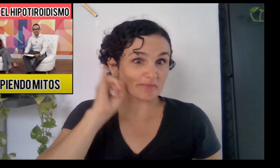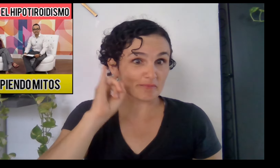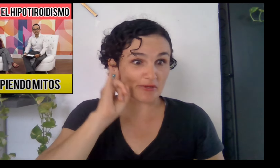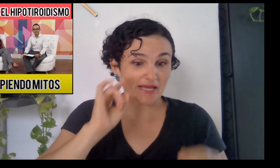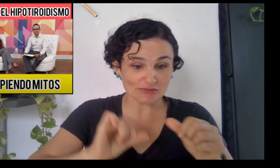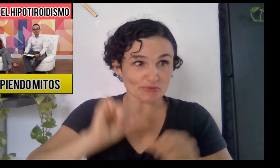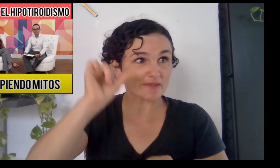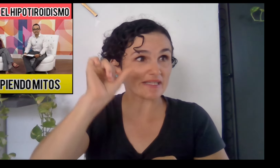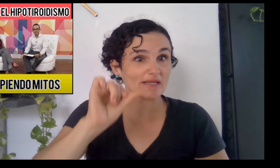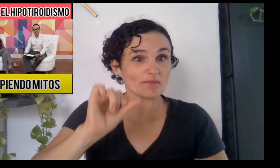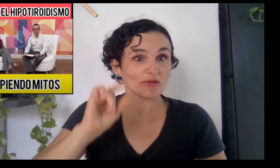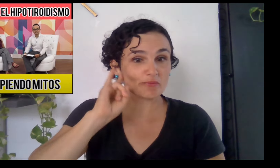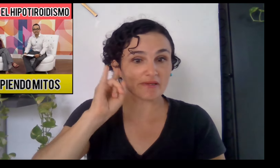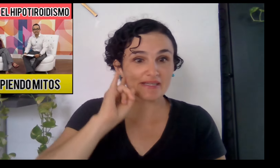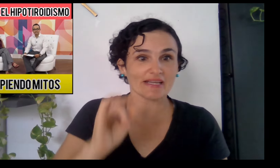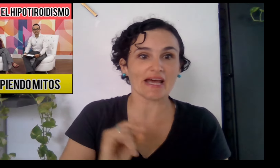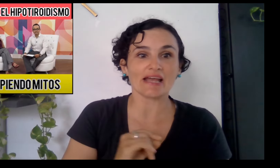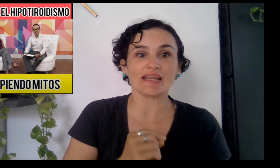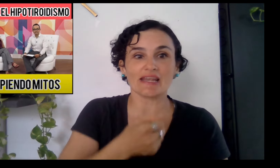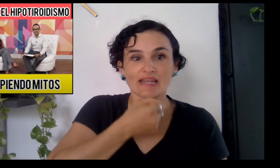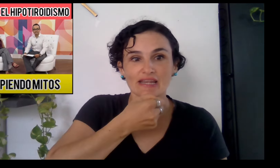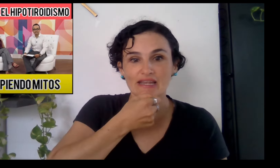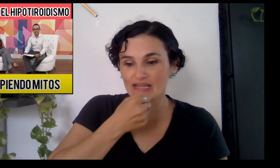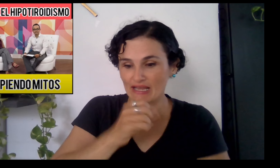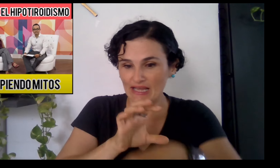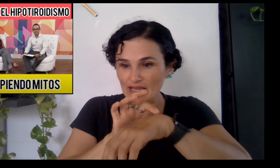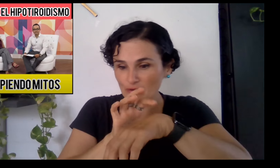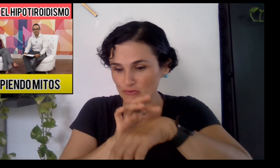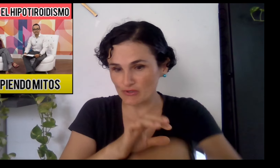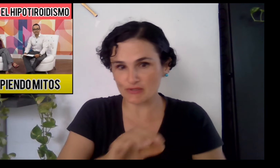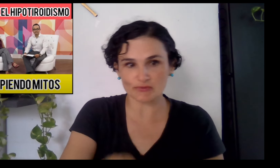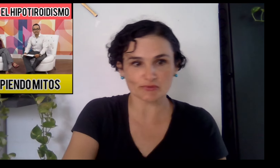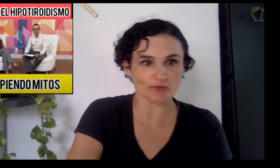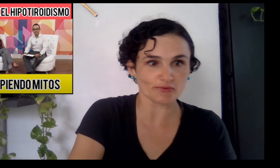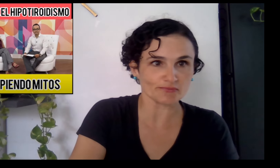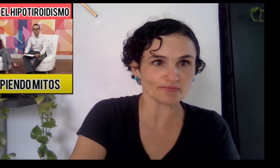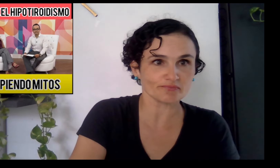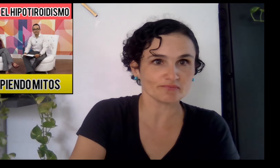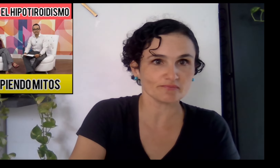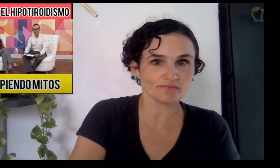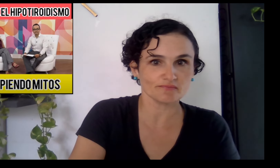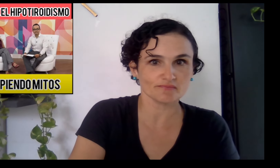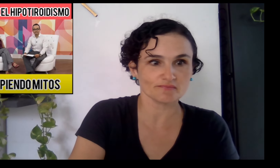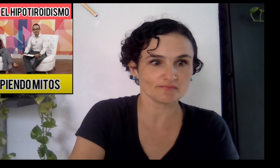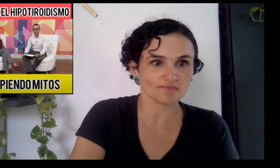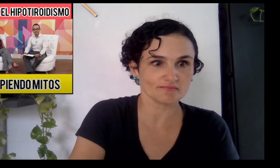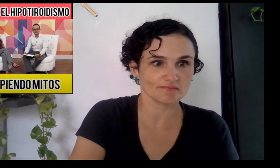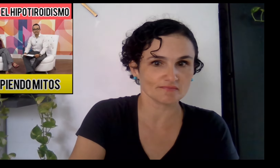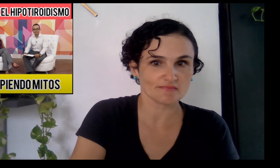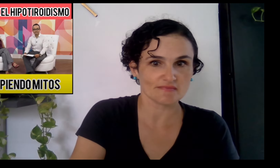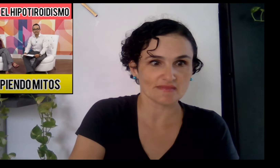Entonces voy a subirle el volumen al audio del doctor.